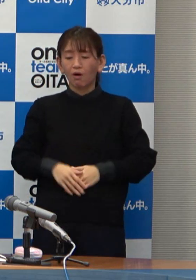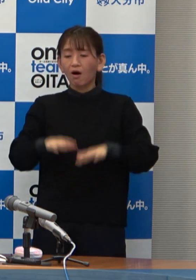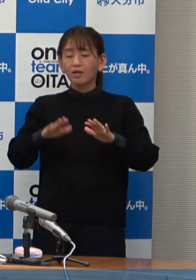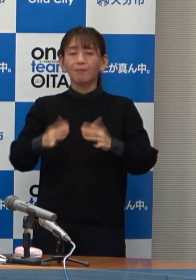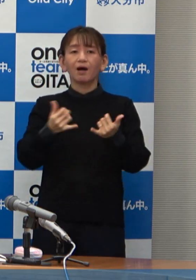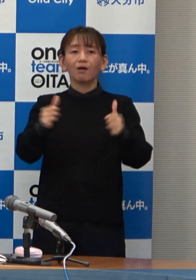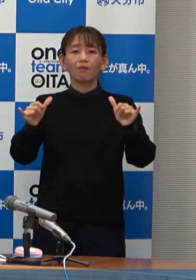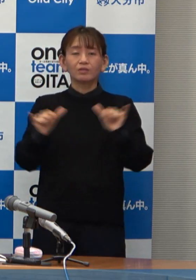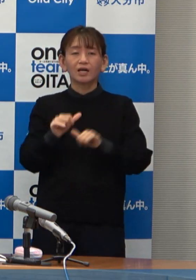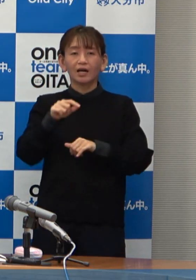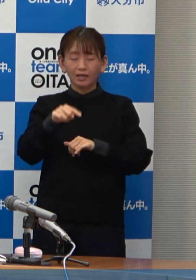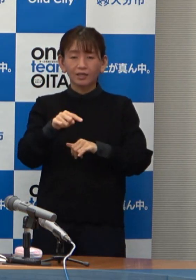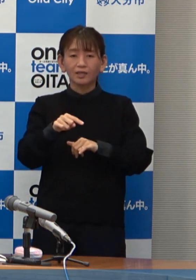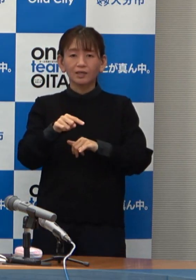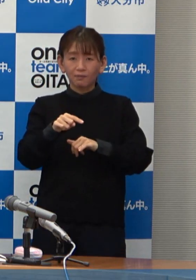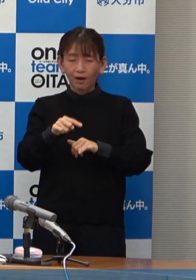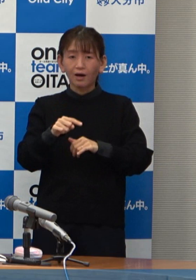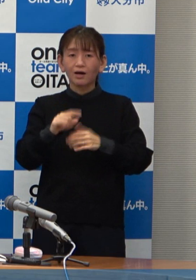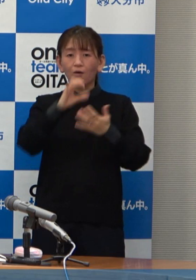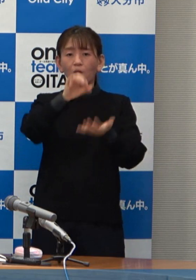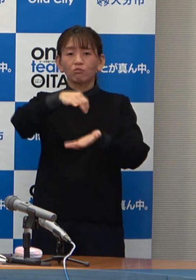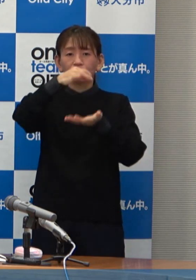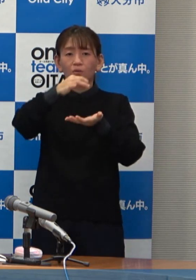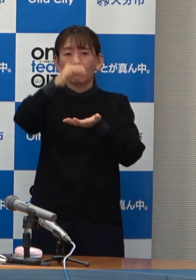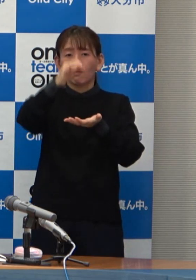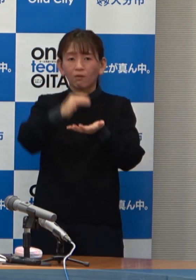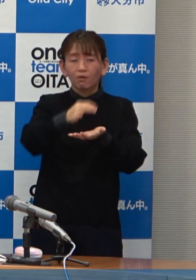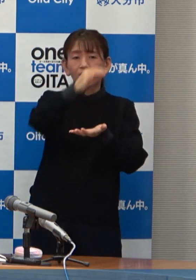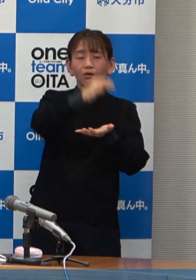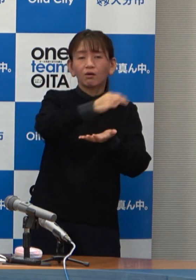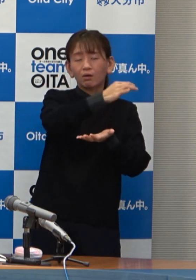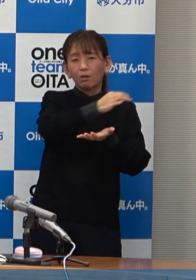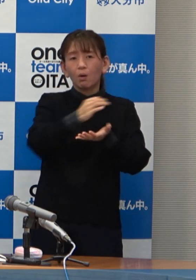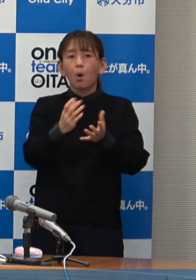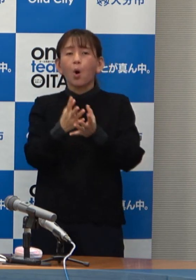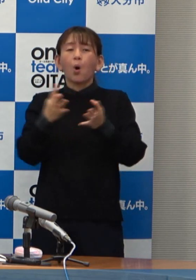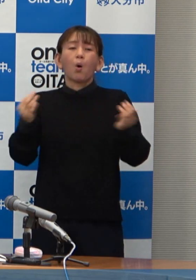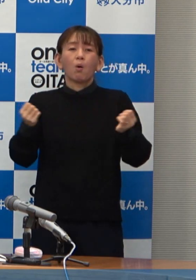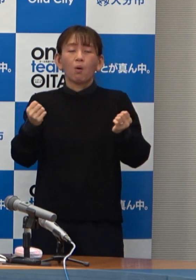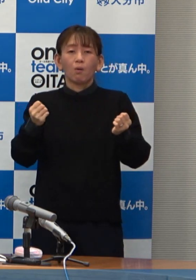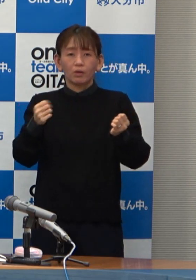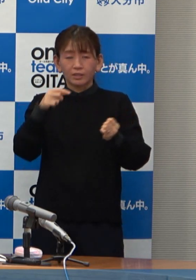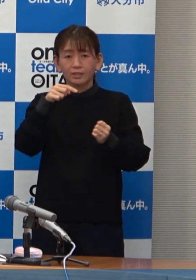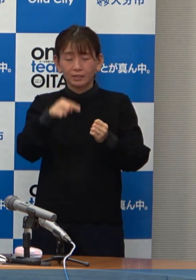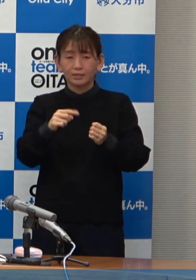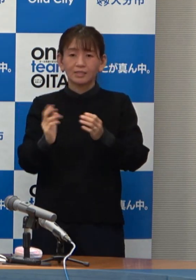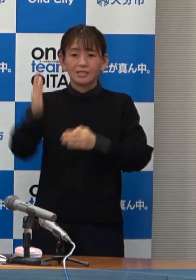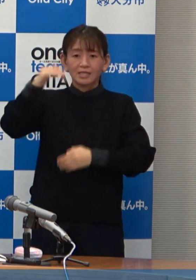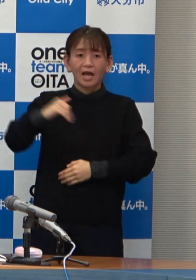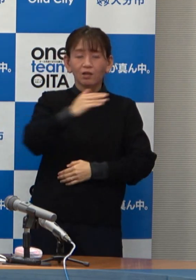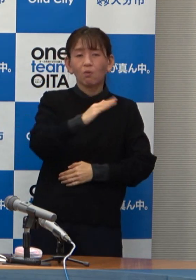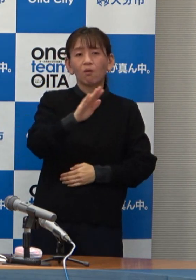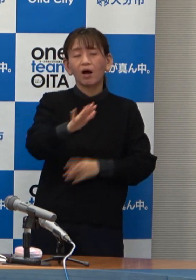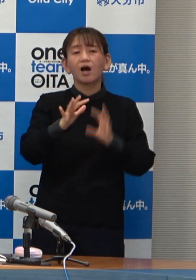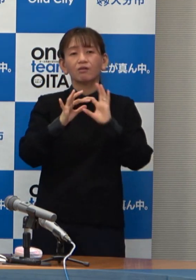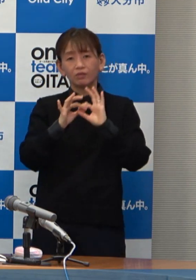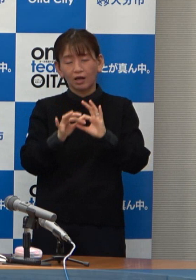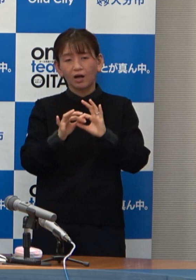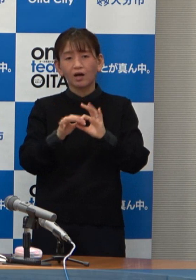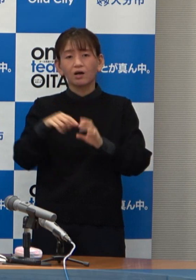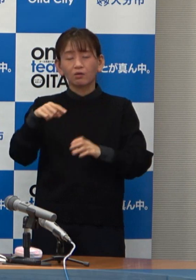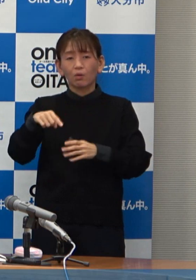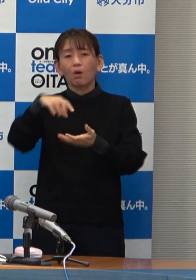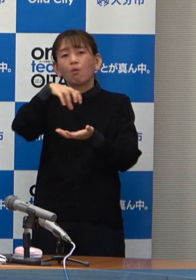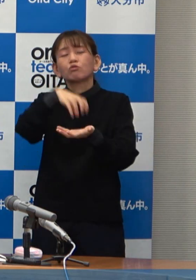変動の大きい社会でそれをやっぱり証明しなきゃいけないですねそのことは私は